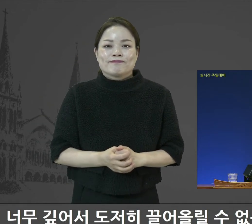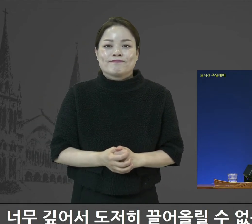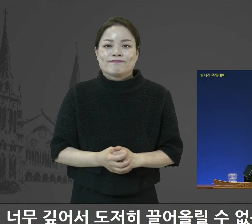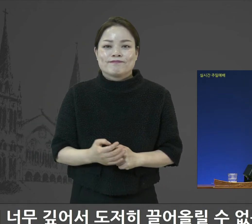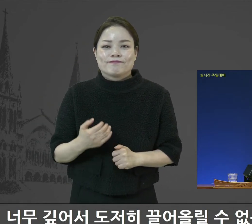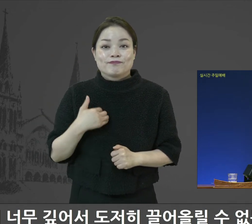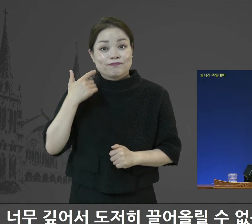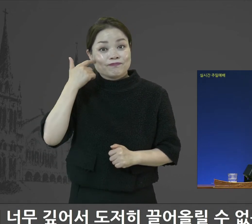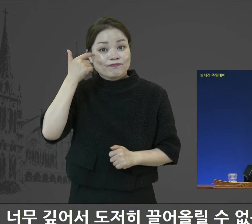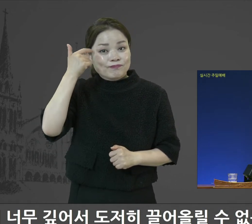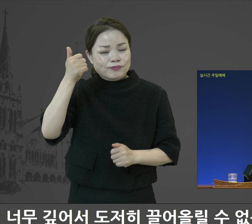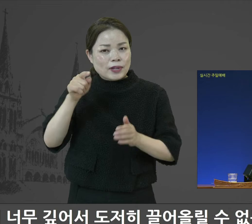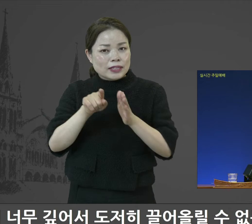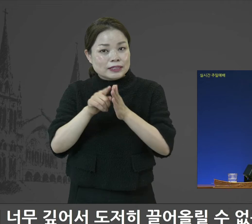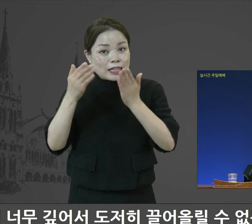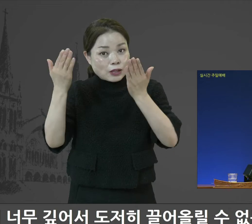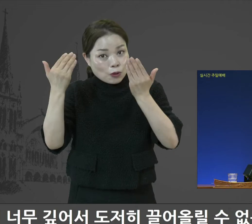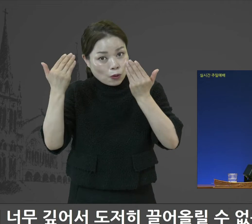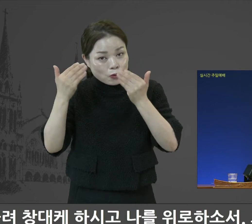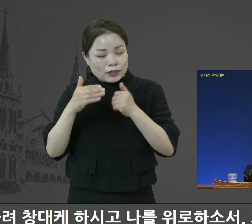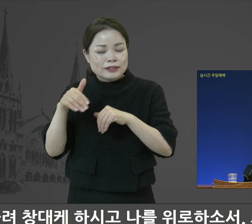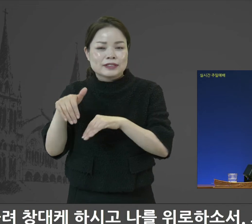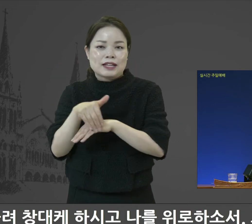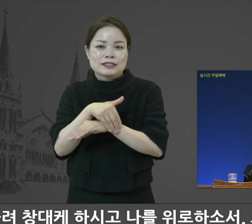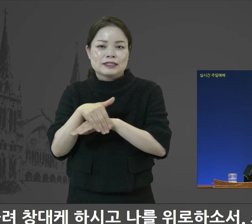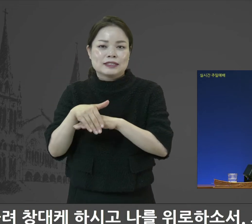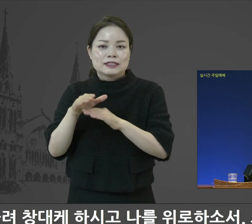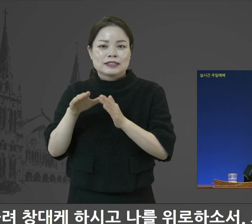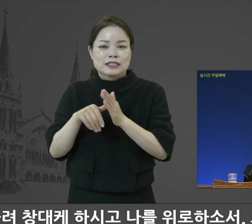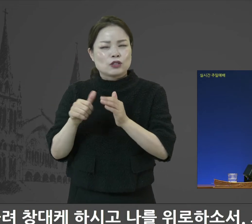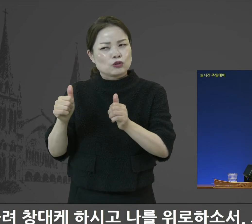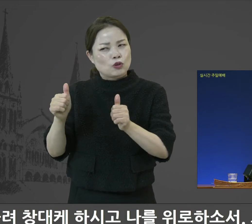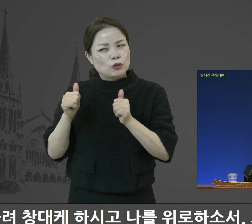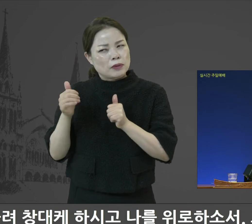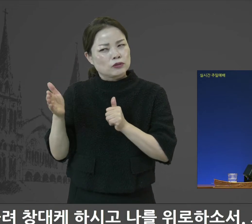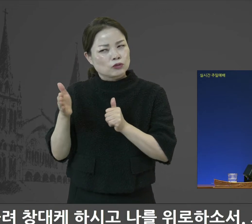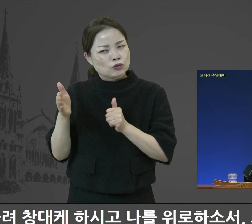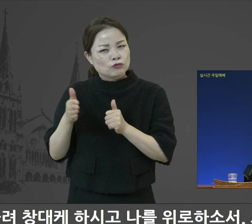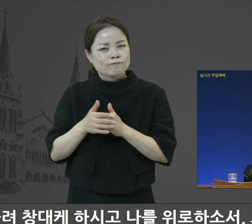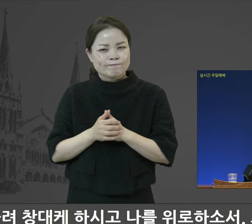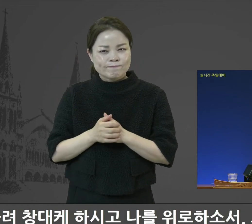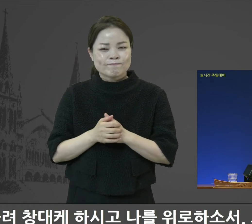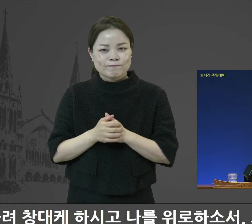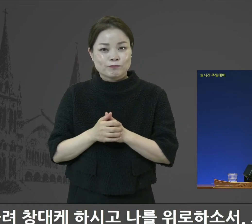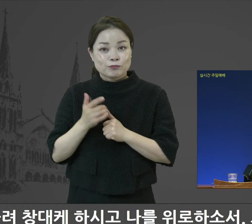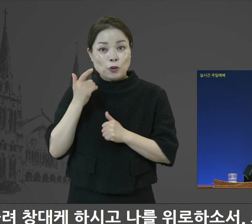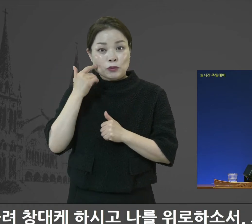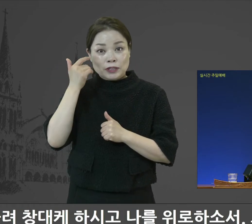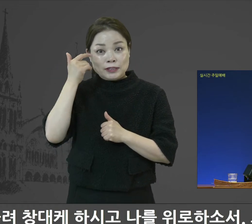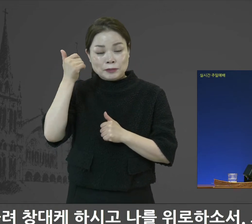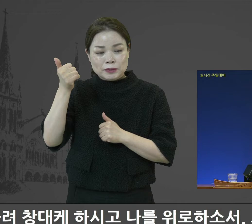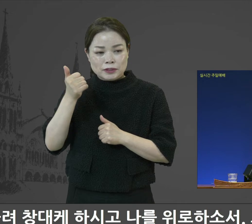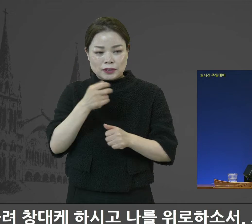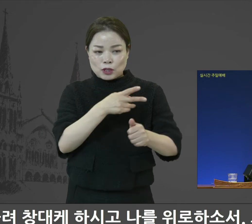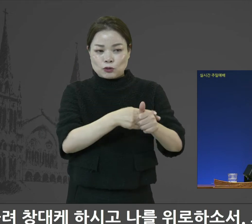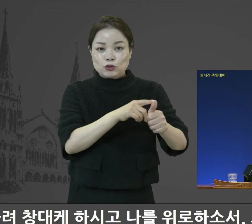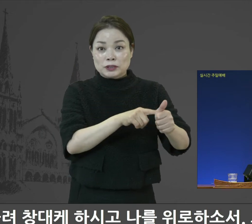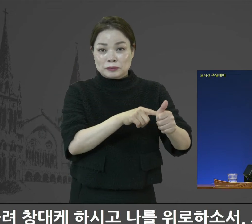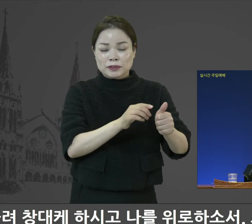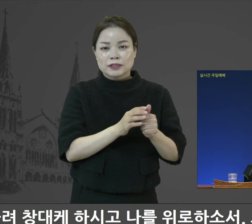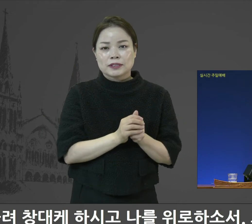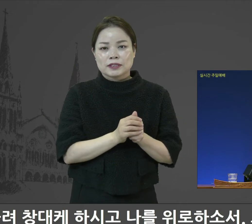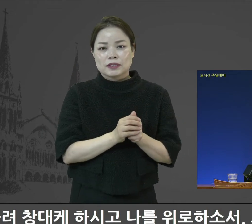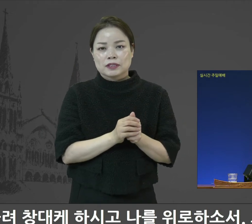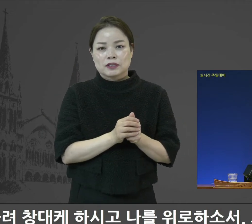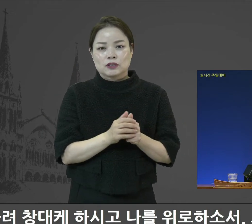제가 신학교에 다닐 때였는데요, 졸업할 무렵이었습니다. 이제 교수님께서